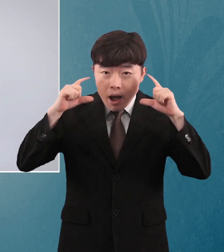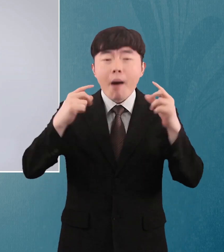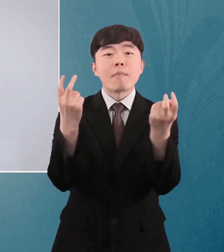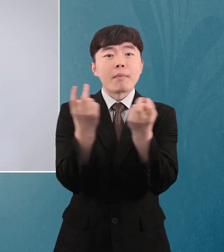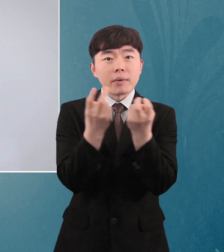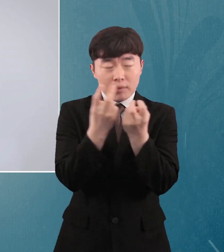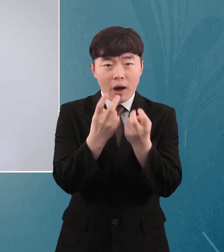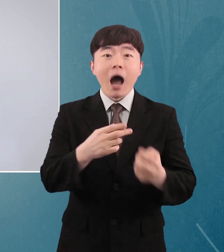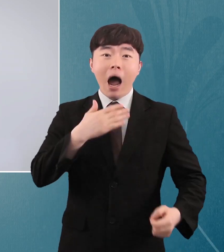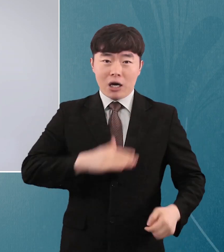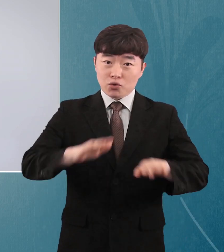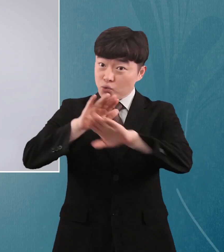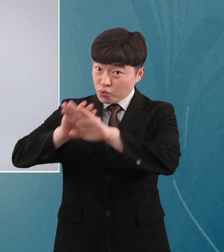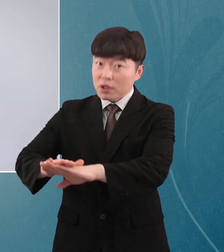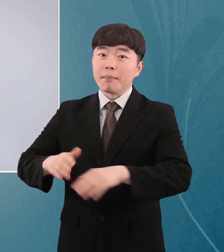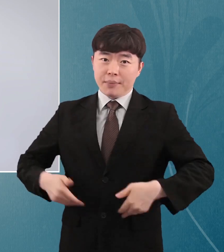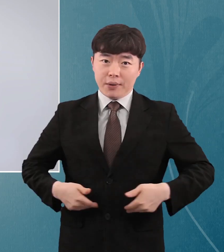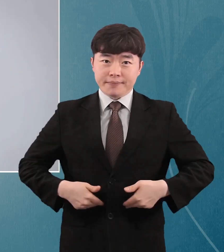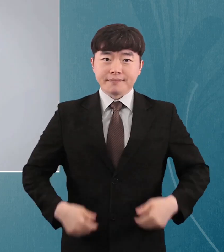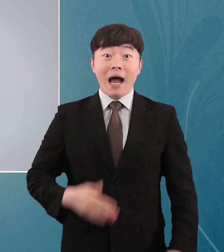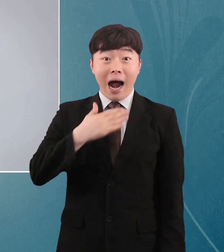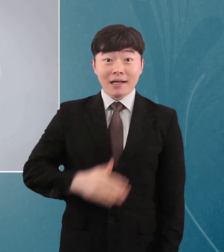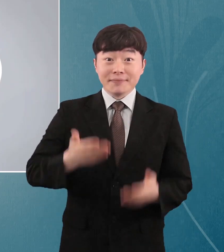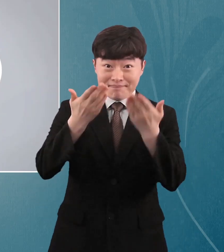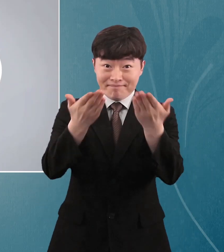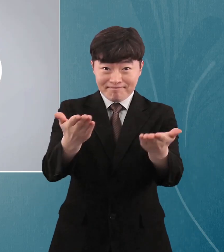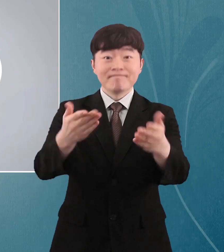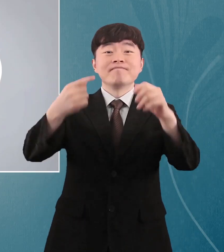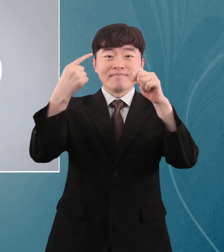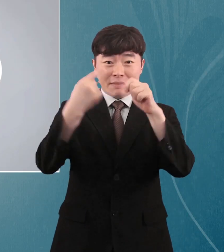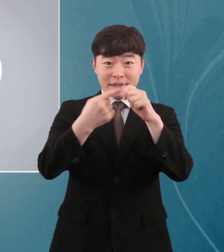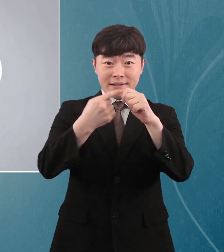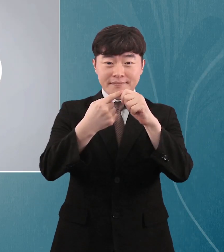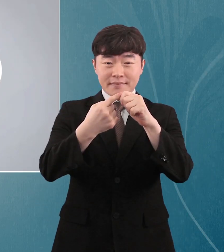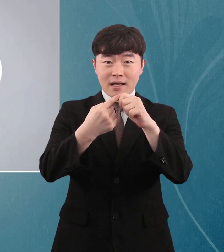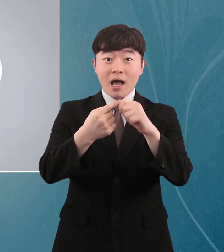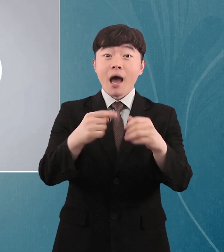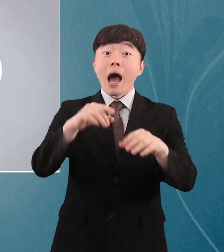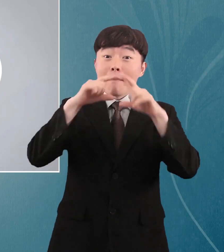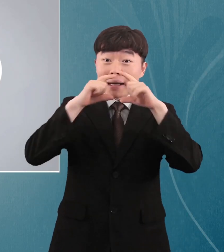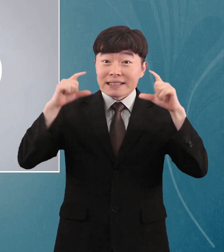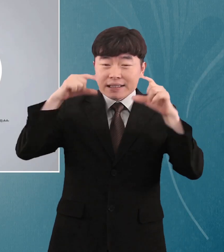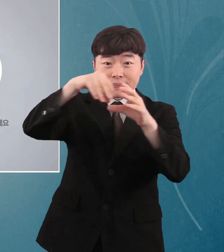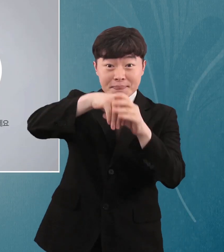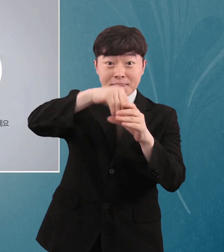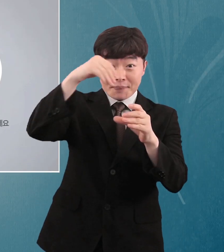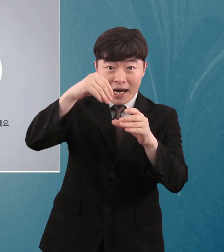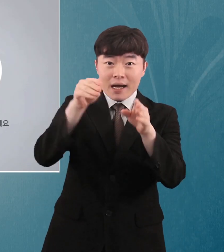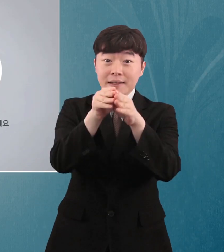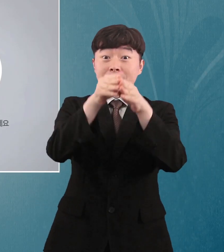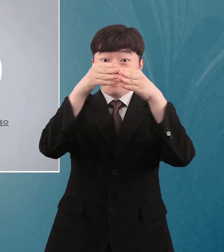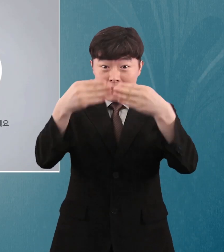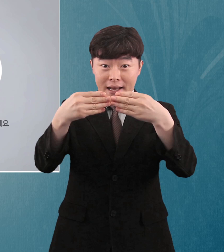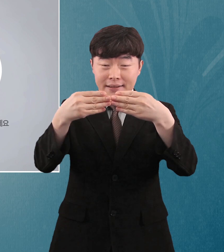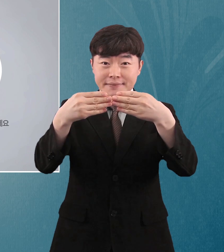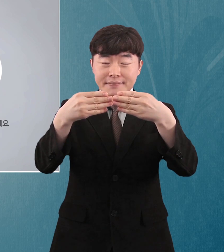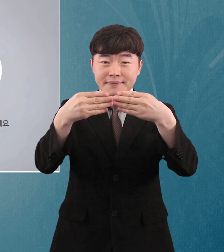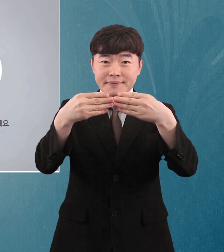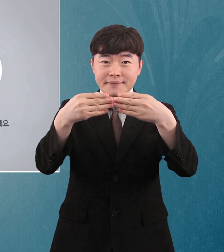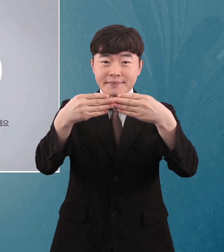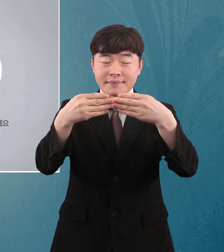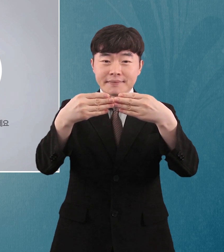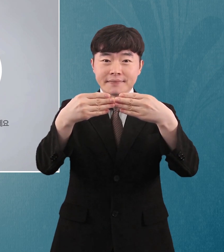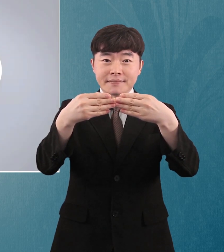착용법도 중요한데요. 잠깐 함께 살펴보시죠. 하나, 마스크 날개를 펼친 후 양쪽 날개 끝을 오므려